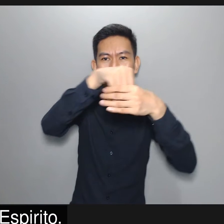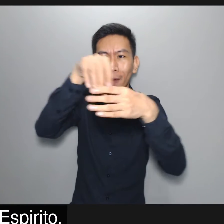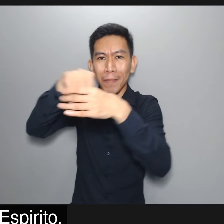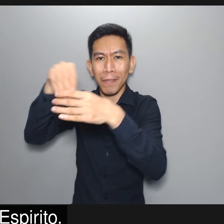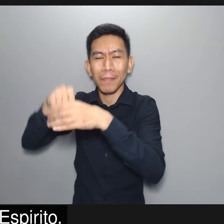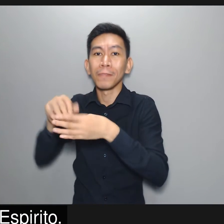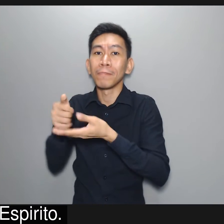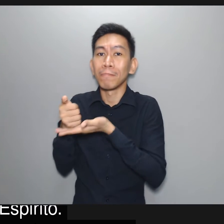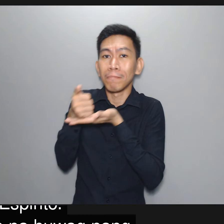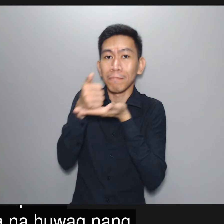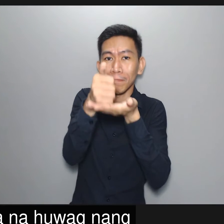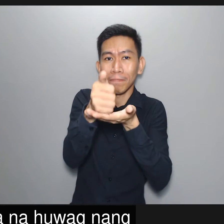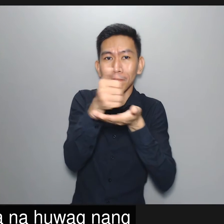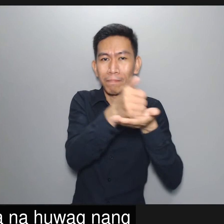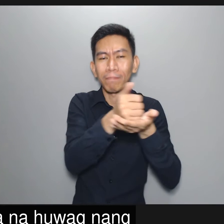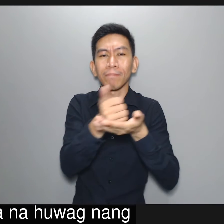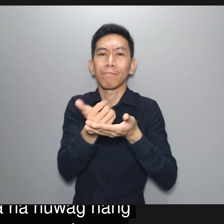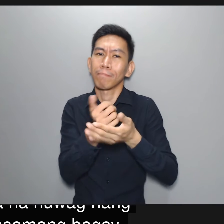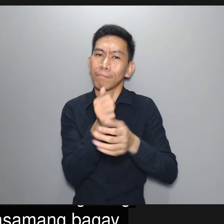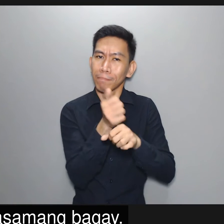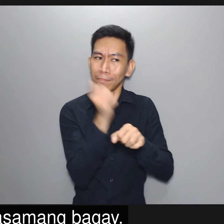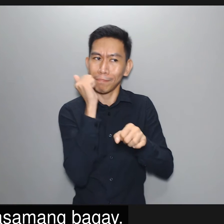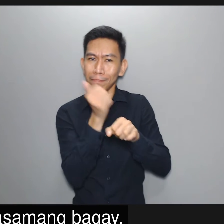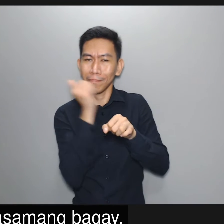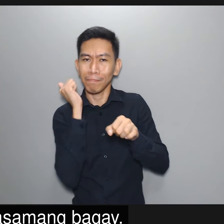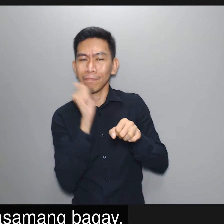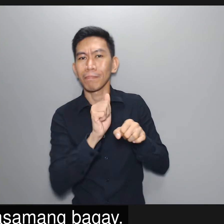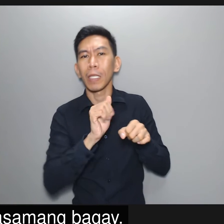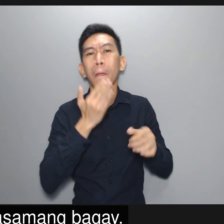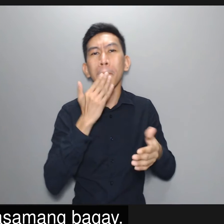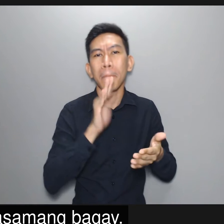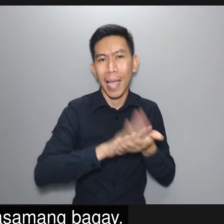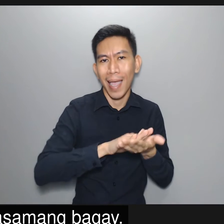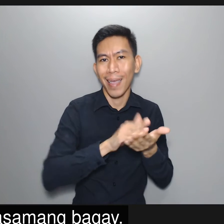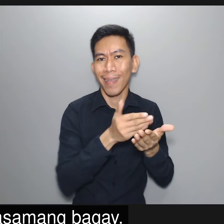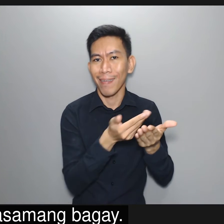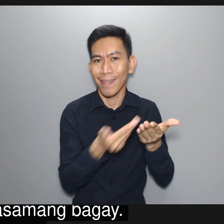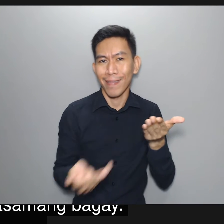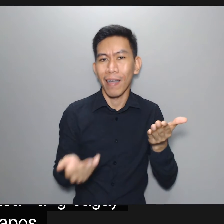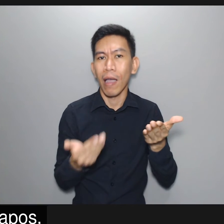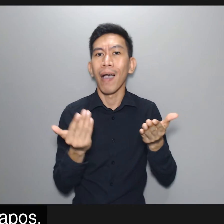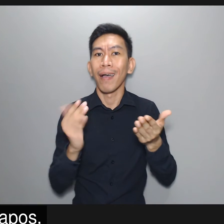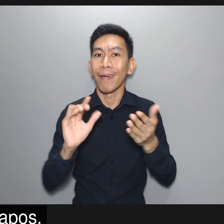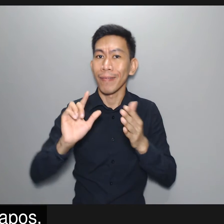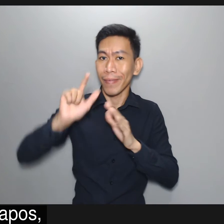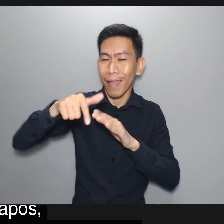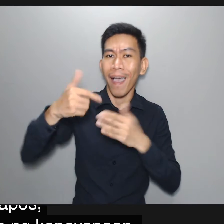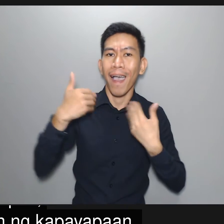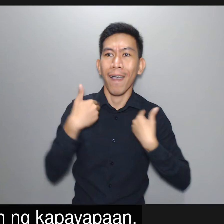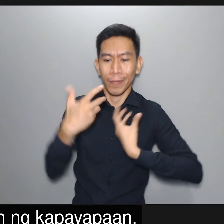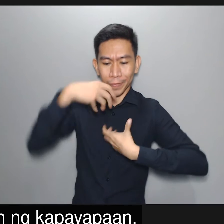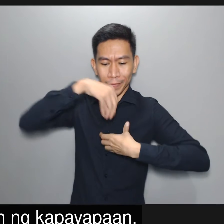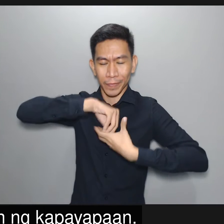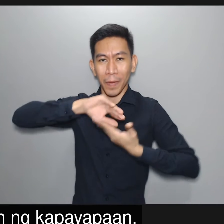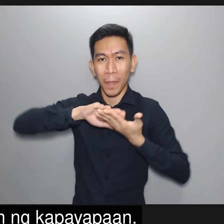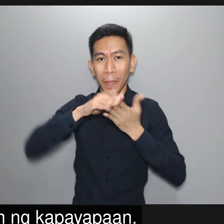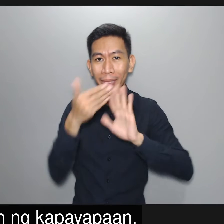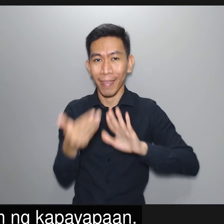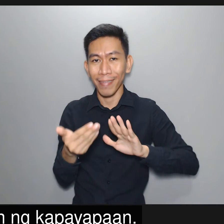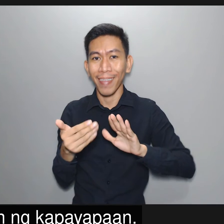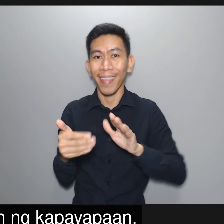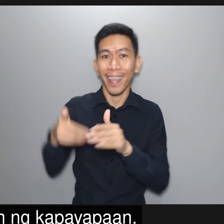ng masasamang bagay. Pagkatapos, magkakaroon ka rin ng kapayapaan. Pagkatapos, hindi ka